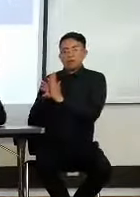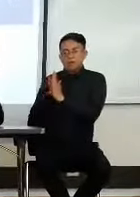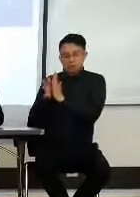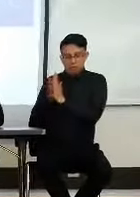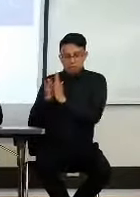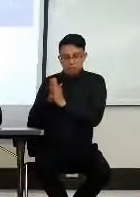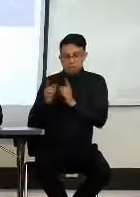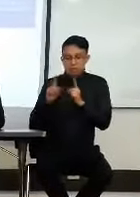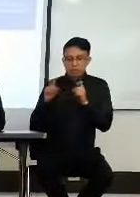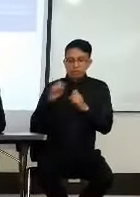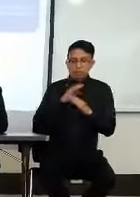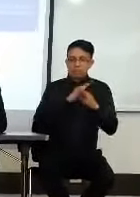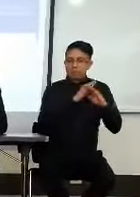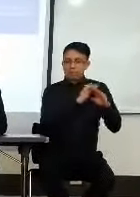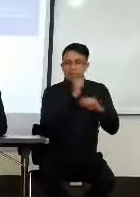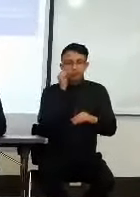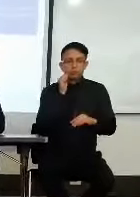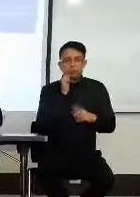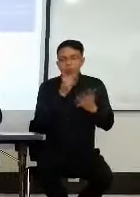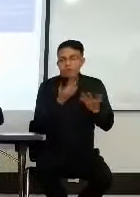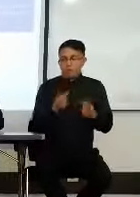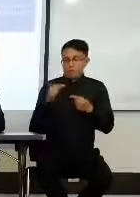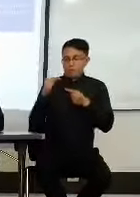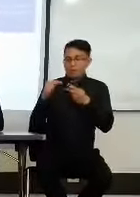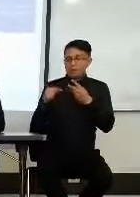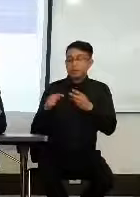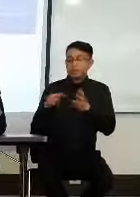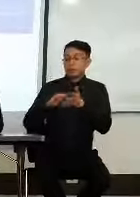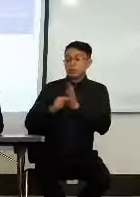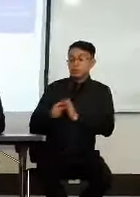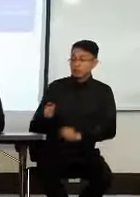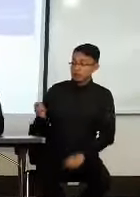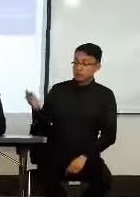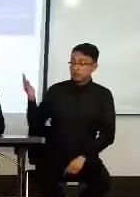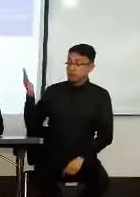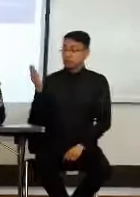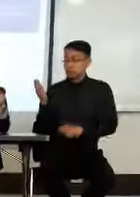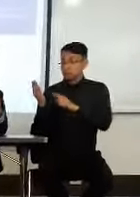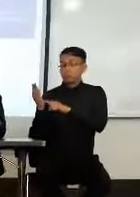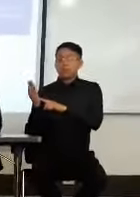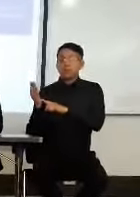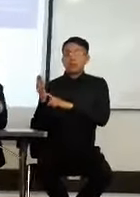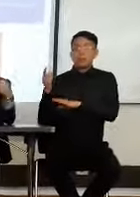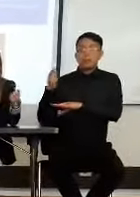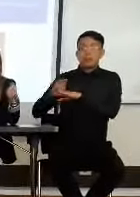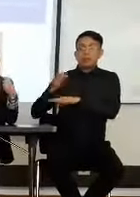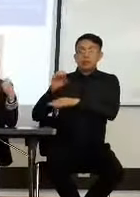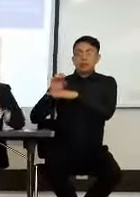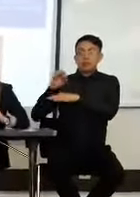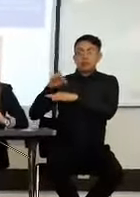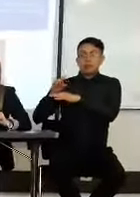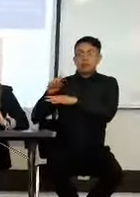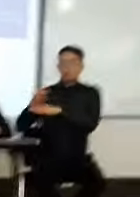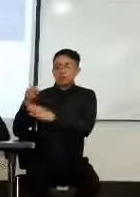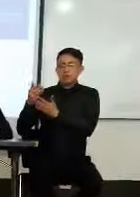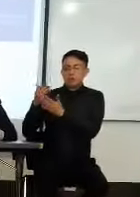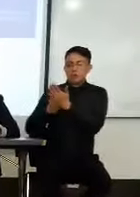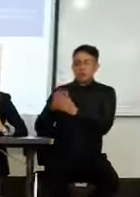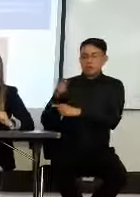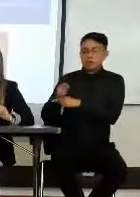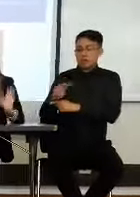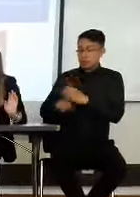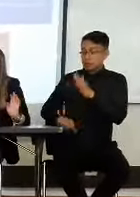vamos a dar esa, simplemente que porque trae una orden de la EPS o una autorización o una orden judicial